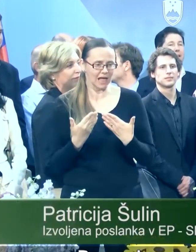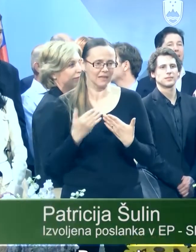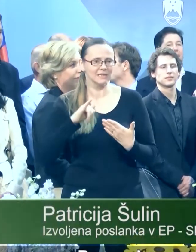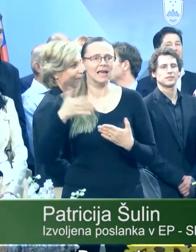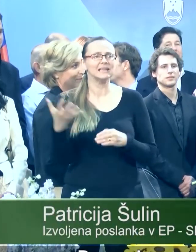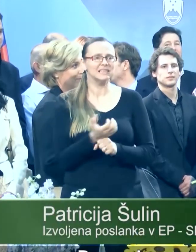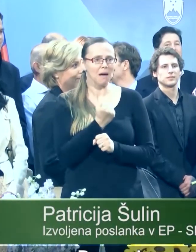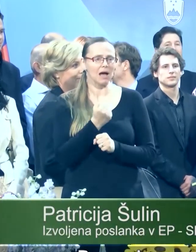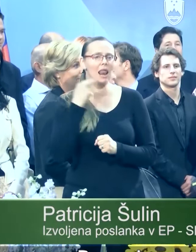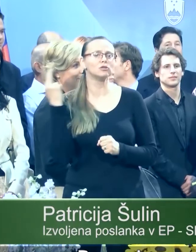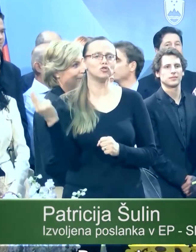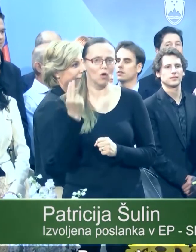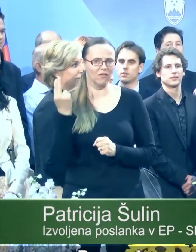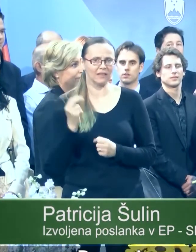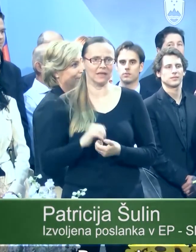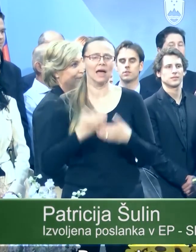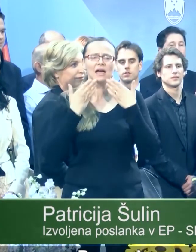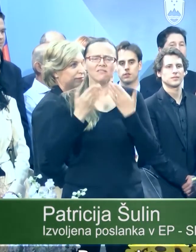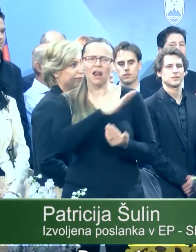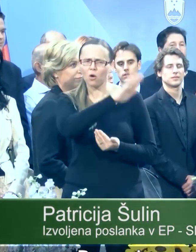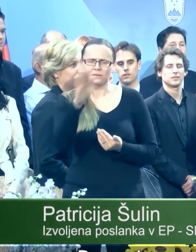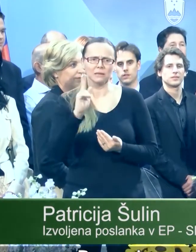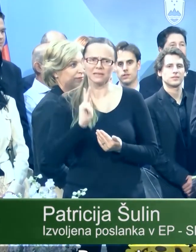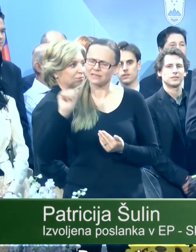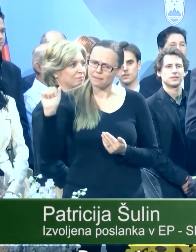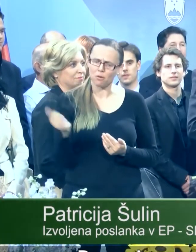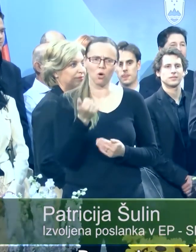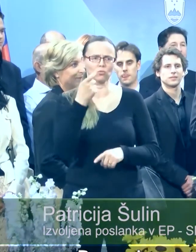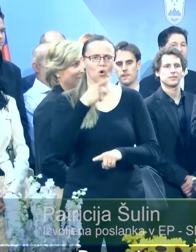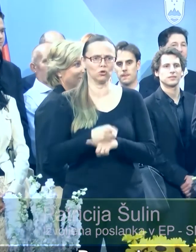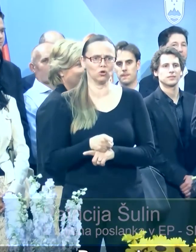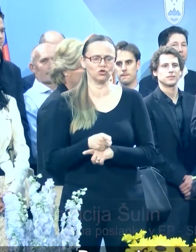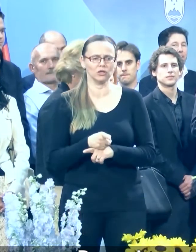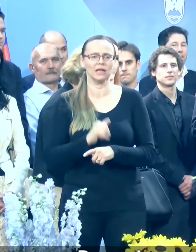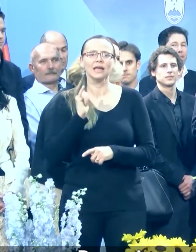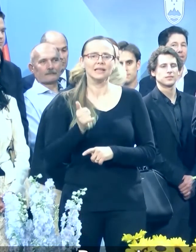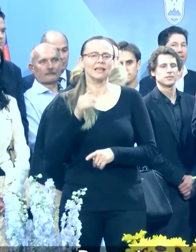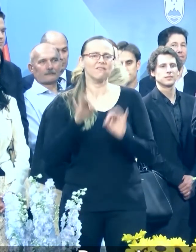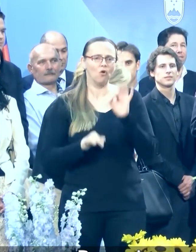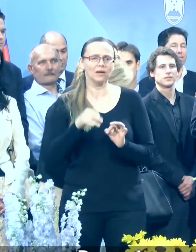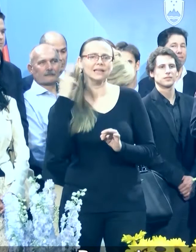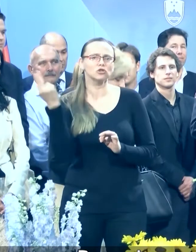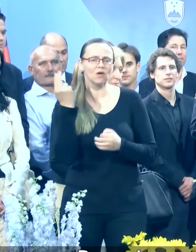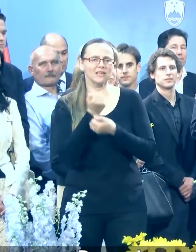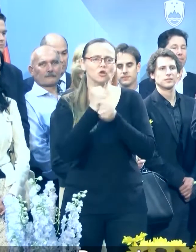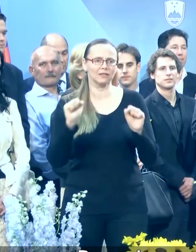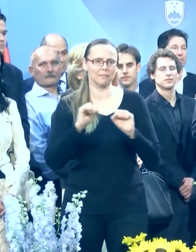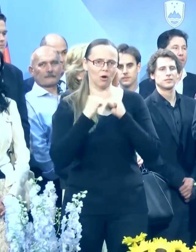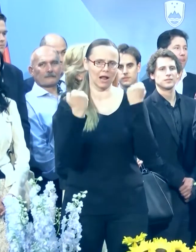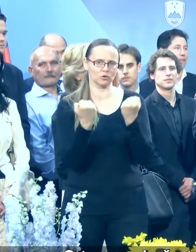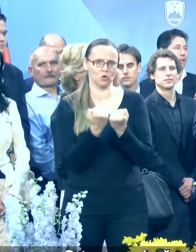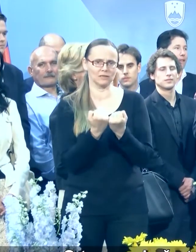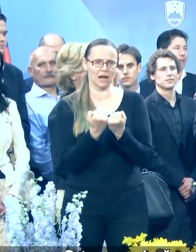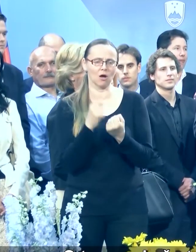Danes je zmagala Slovenija. Hvala vsem, ki ste se ponovno odločili, da volite Slovensko demokratsko